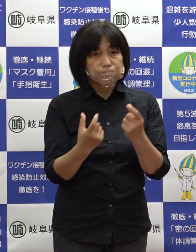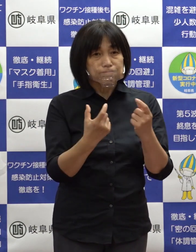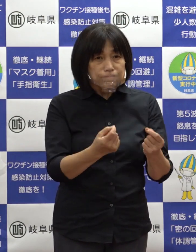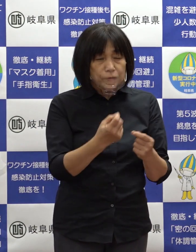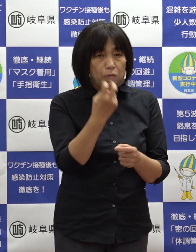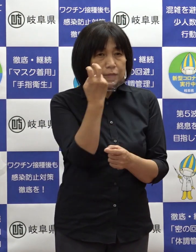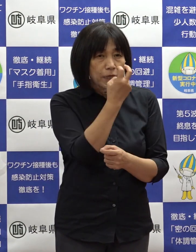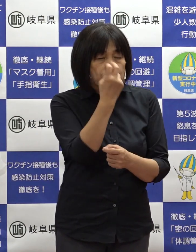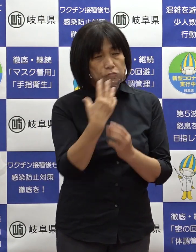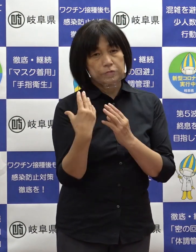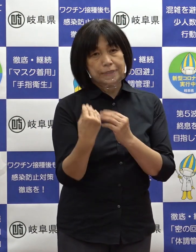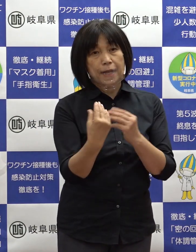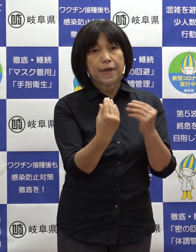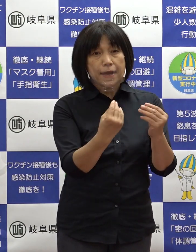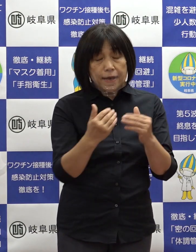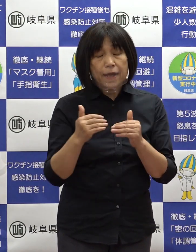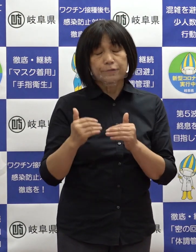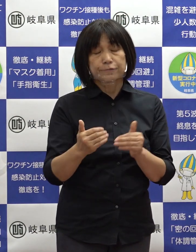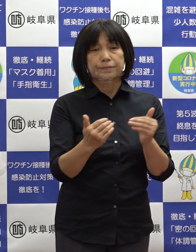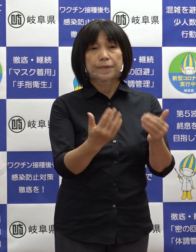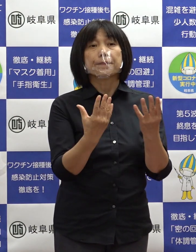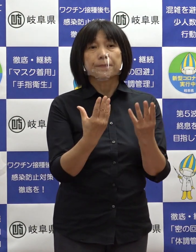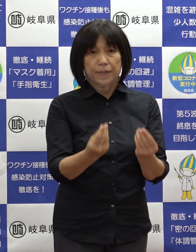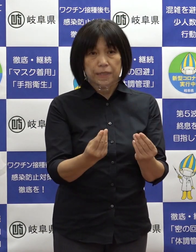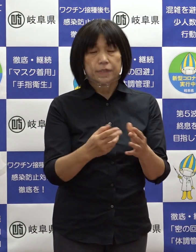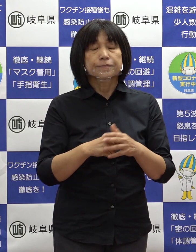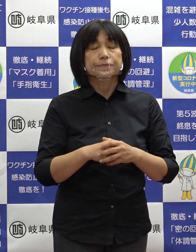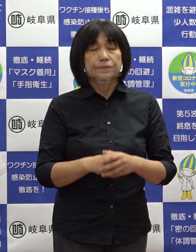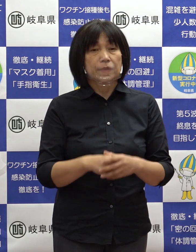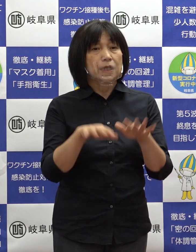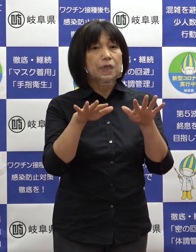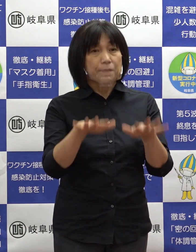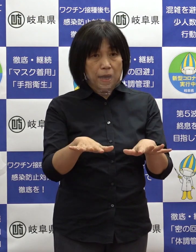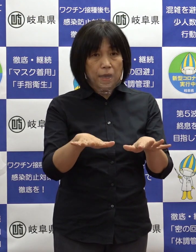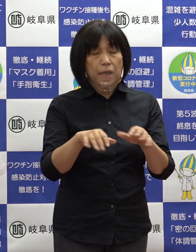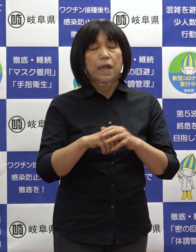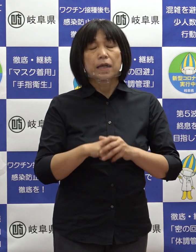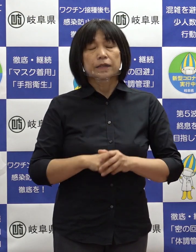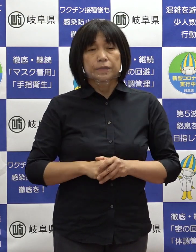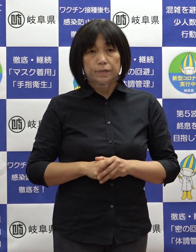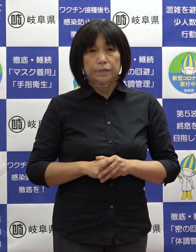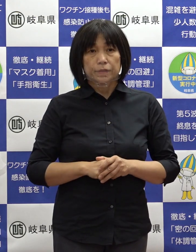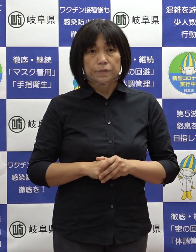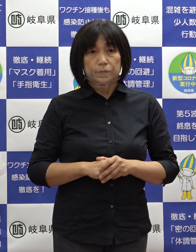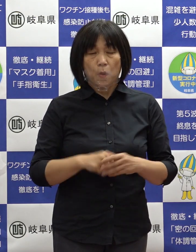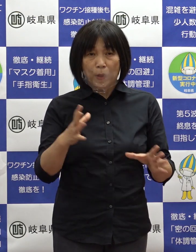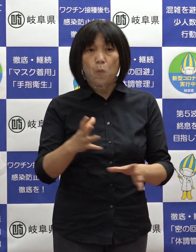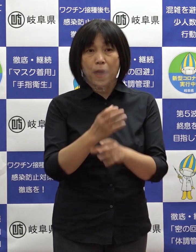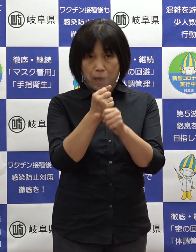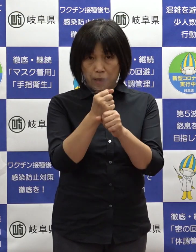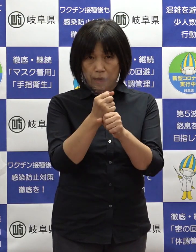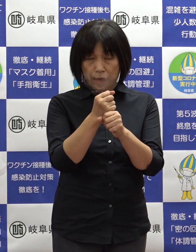着実に進めてきたわけでありますが、それによりますと現時点での集計によりますと、